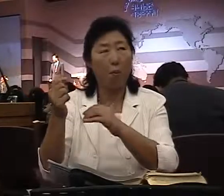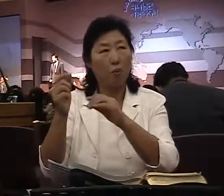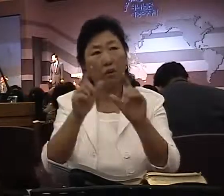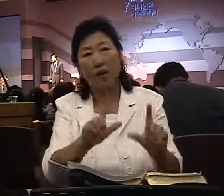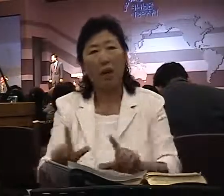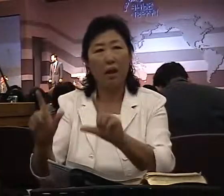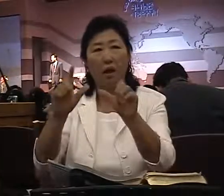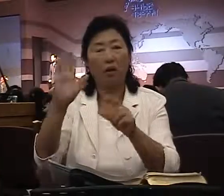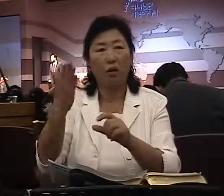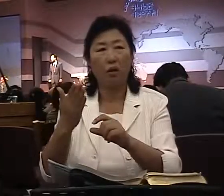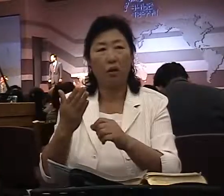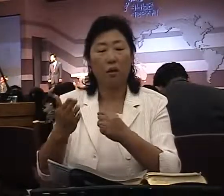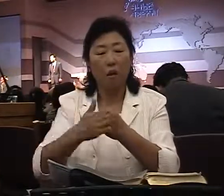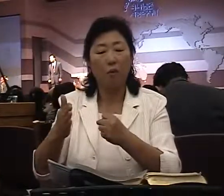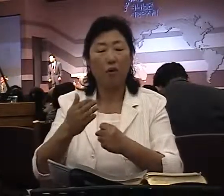되는 것입니다.